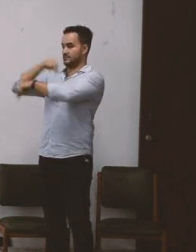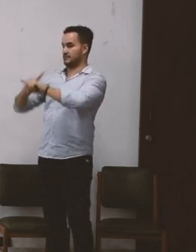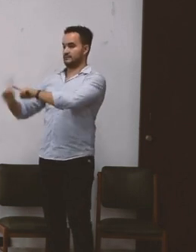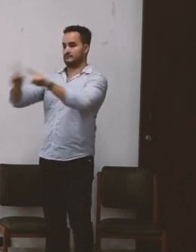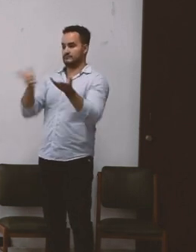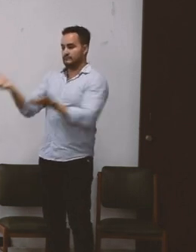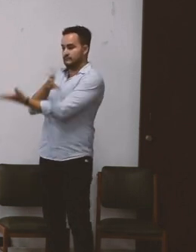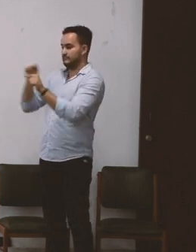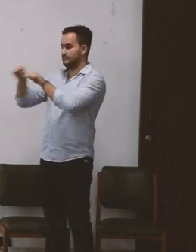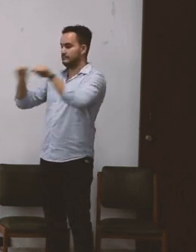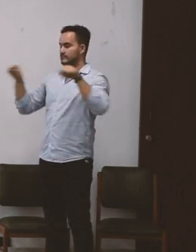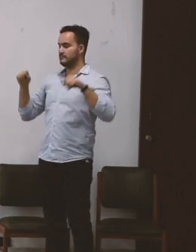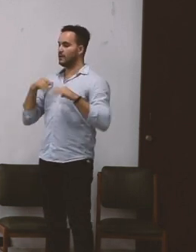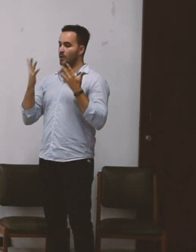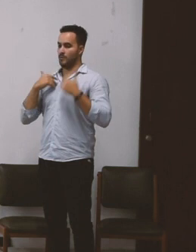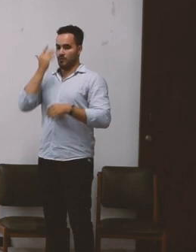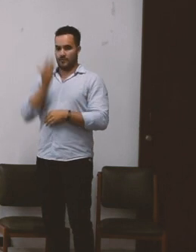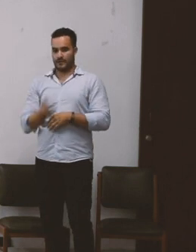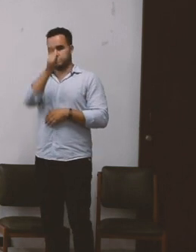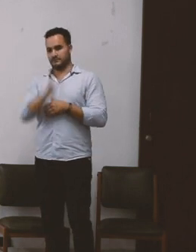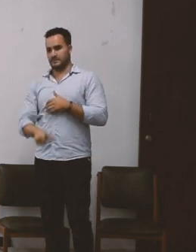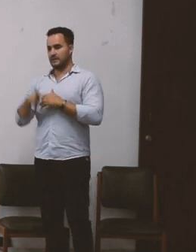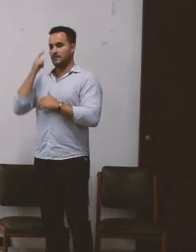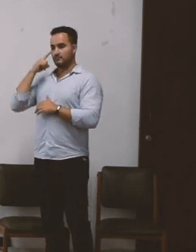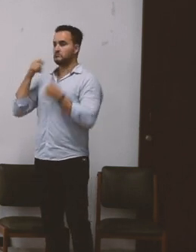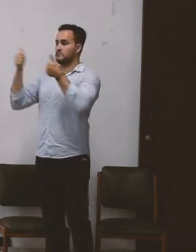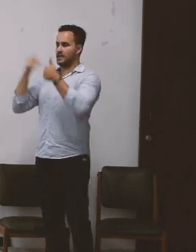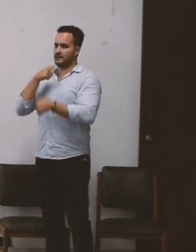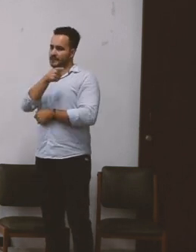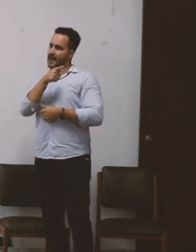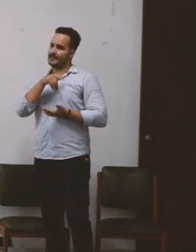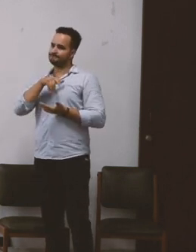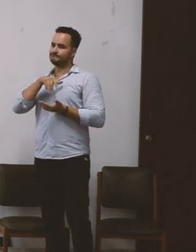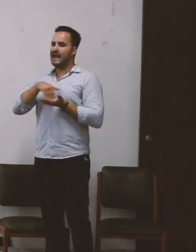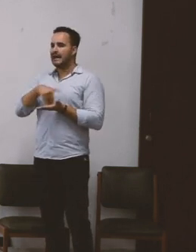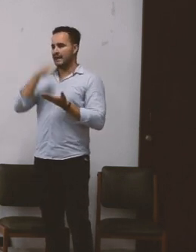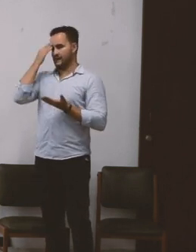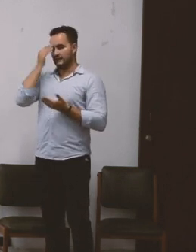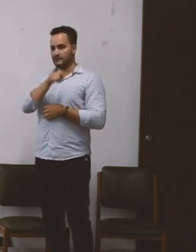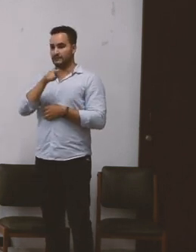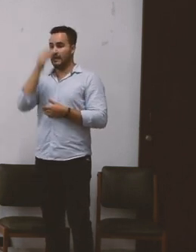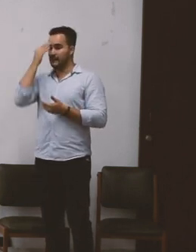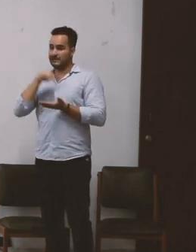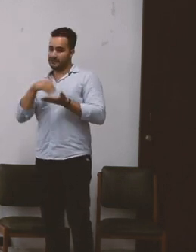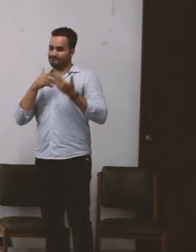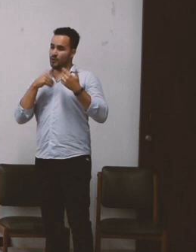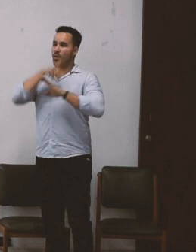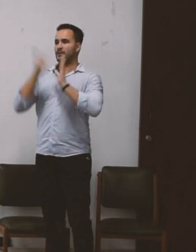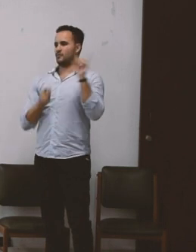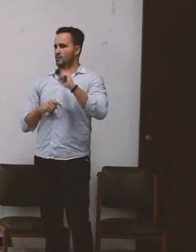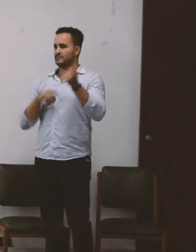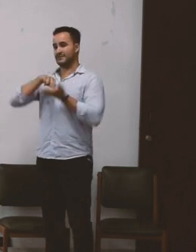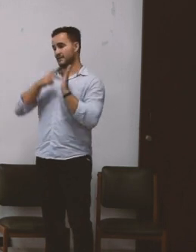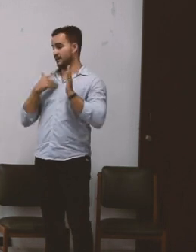la materialidad de ciertos cuerpos en términos de deficiencias e inadecuaciones, privilegiando el cuerpo íntegramente productivo como modelo